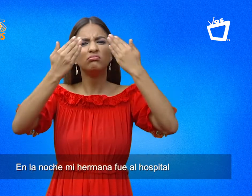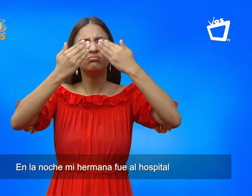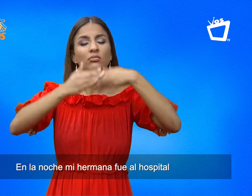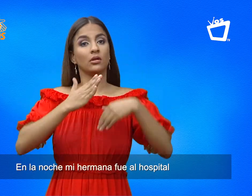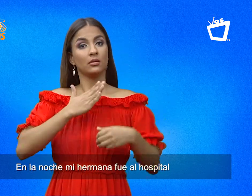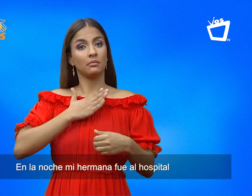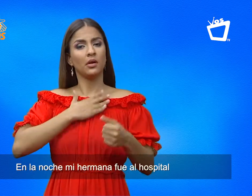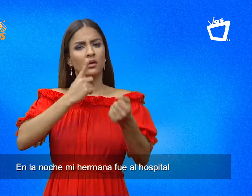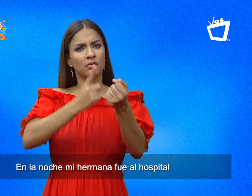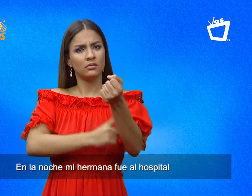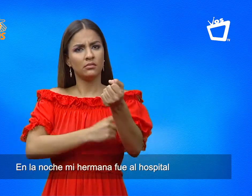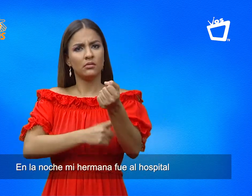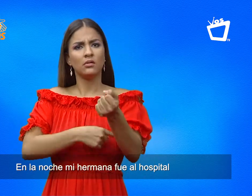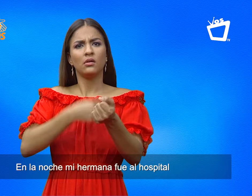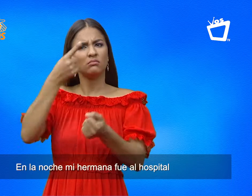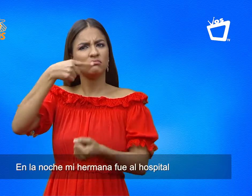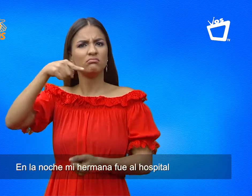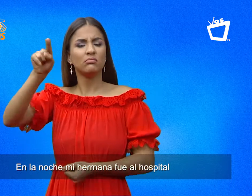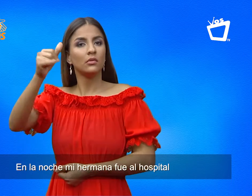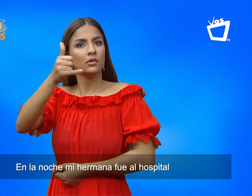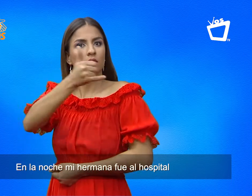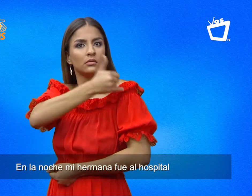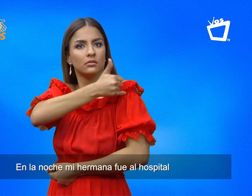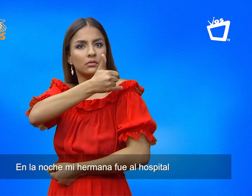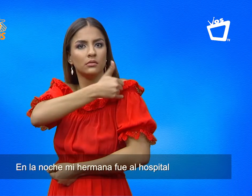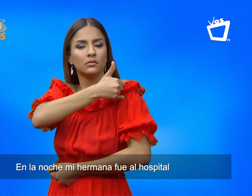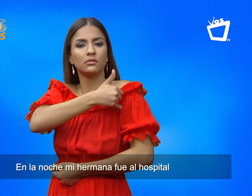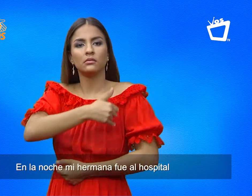en la noche mi hermana fue al hospital